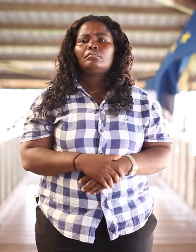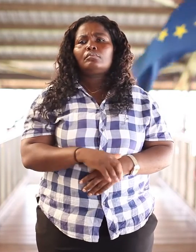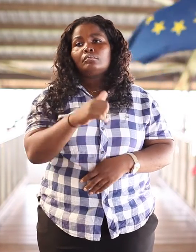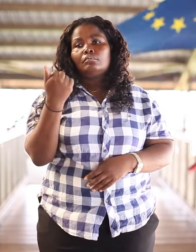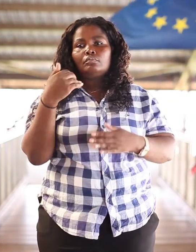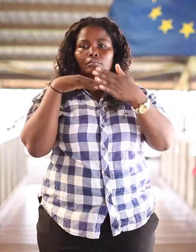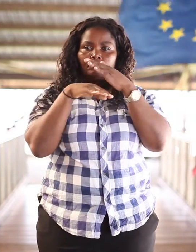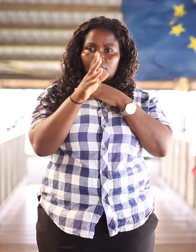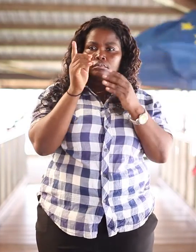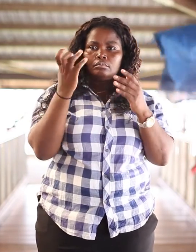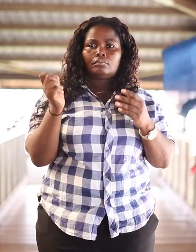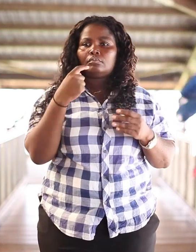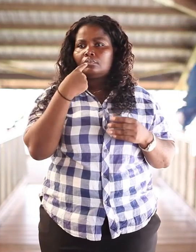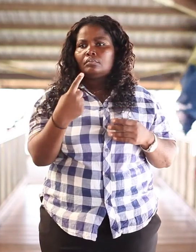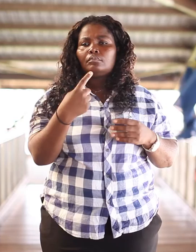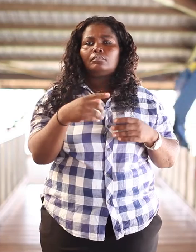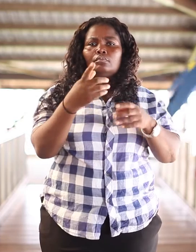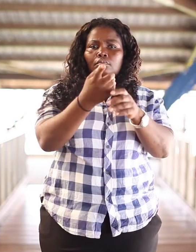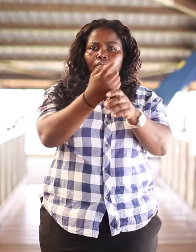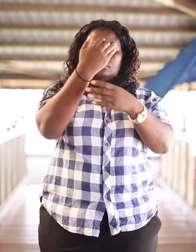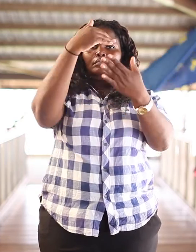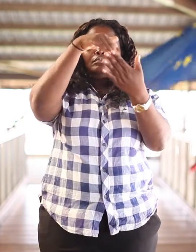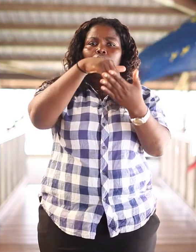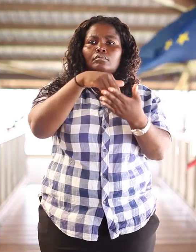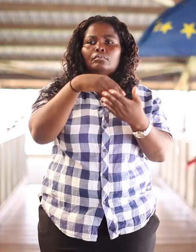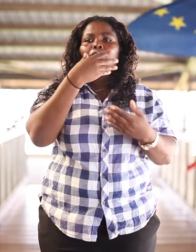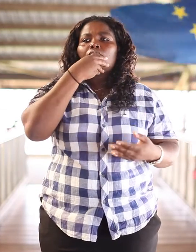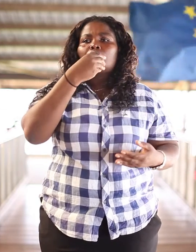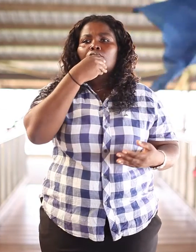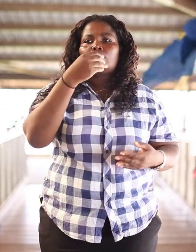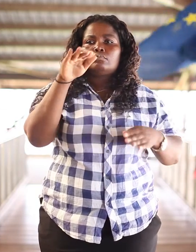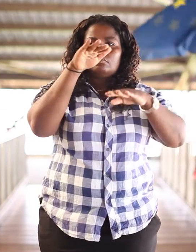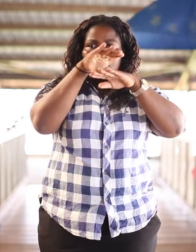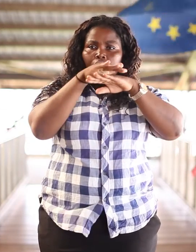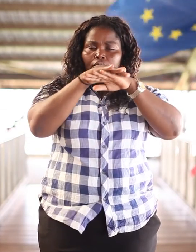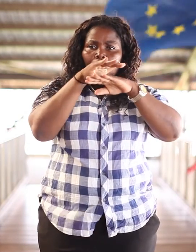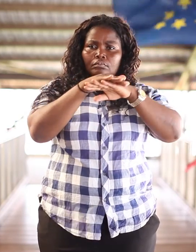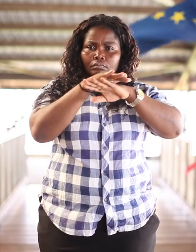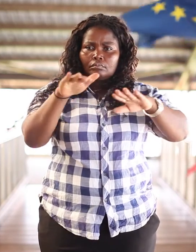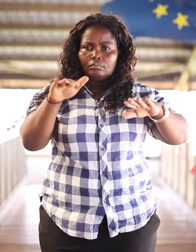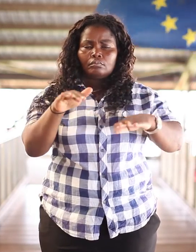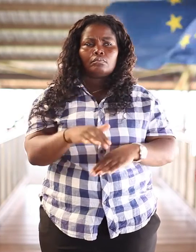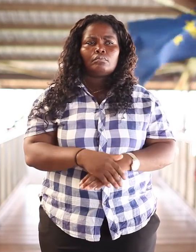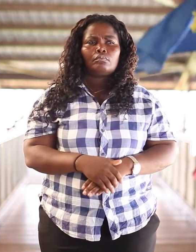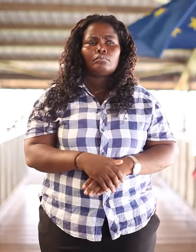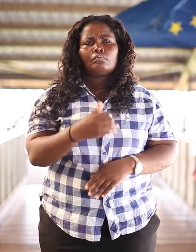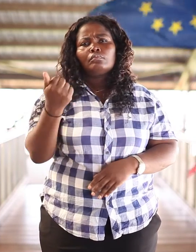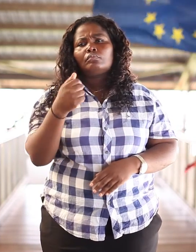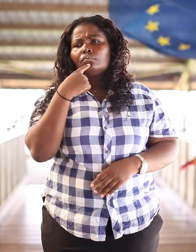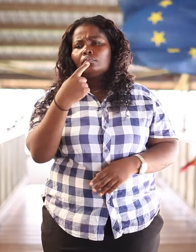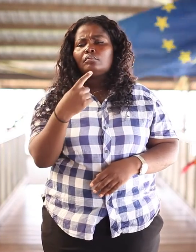Una reivindicación a la que se sumó el tercer hombre en el podio, el